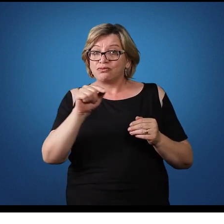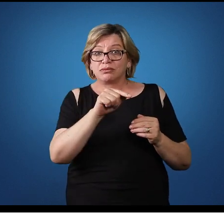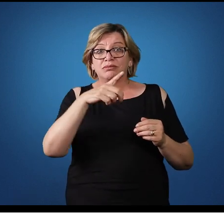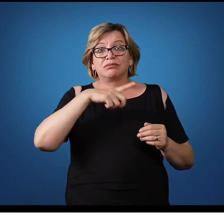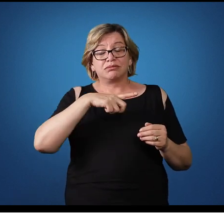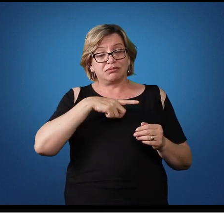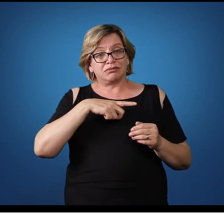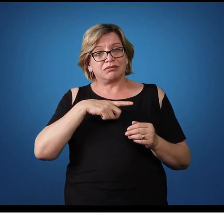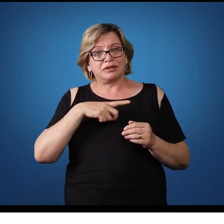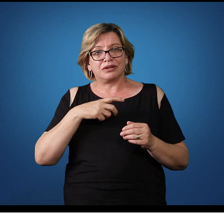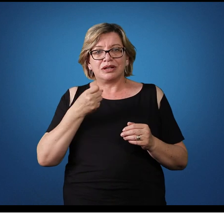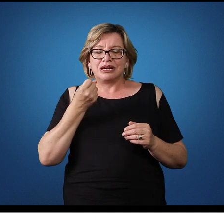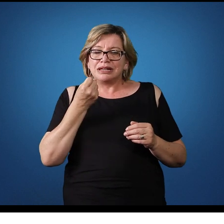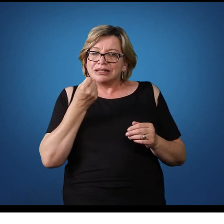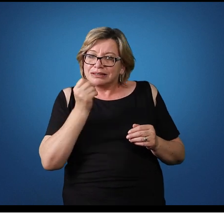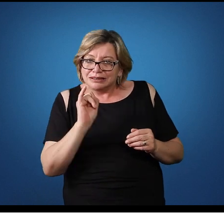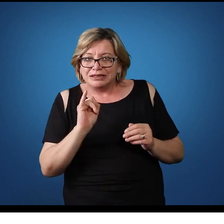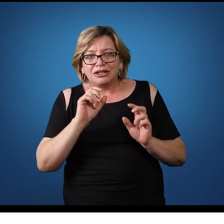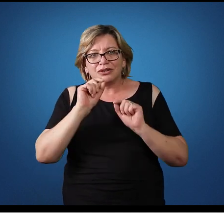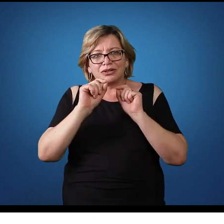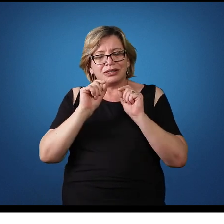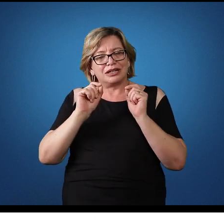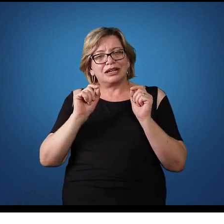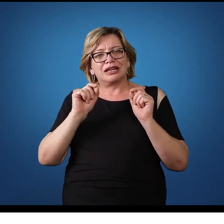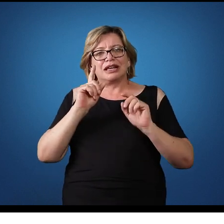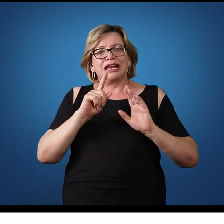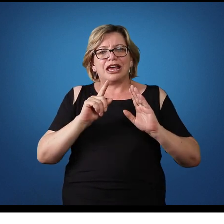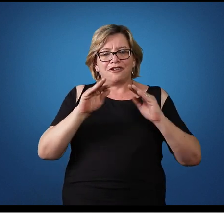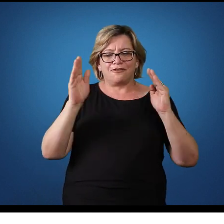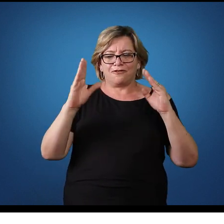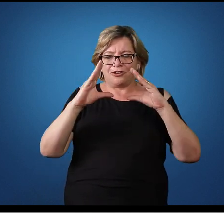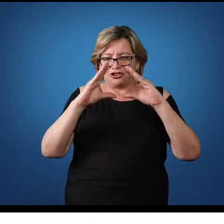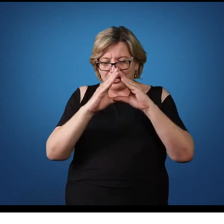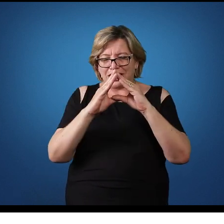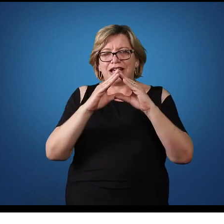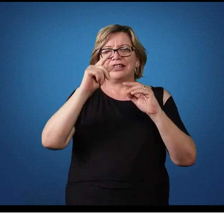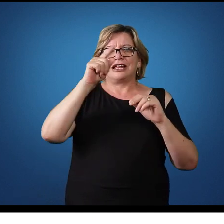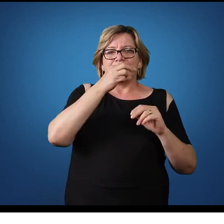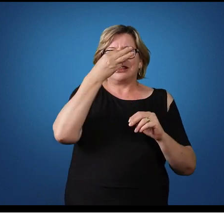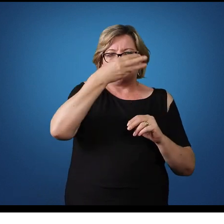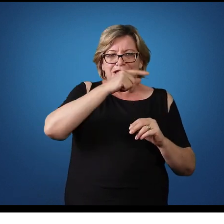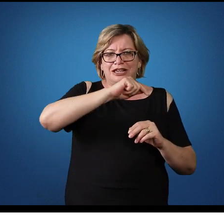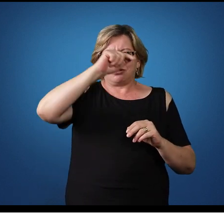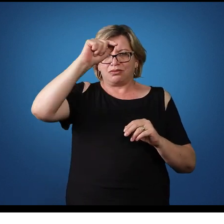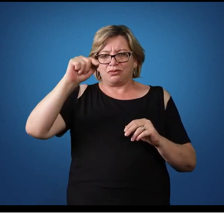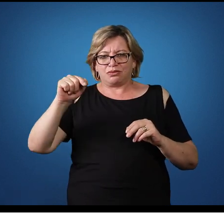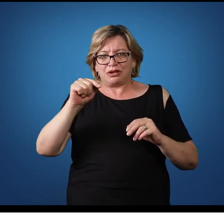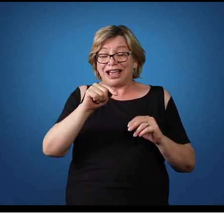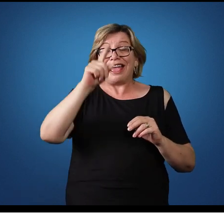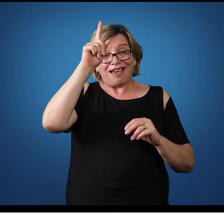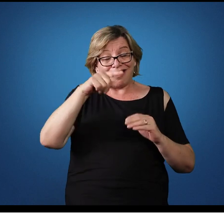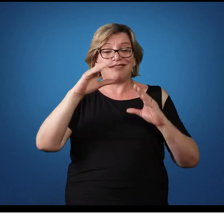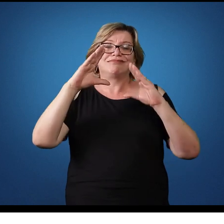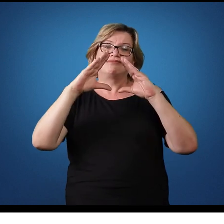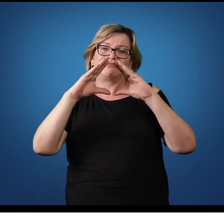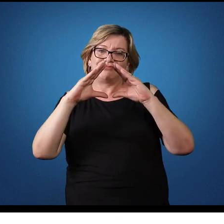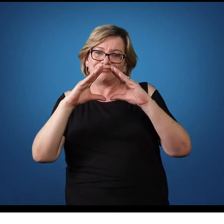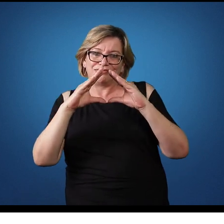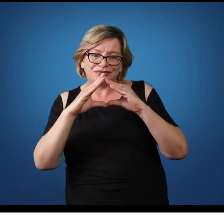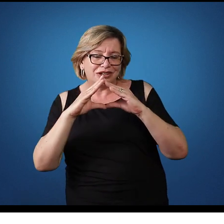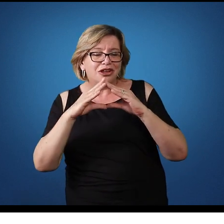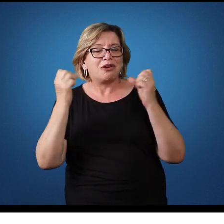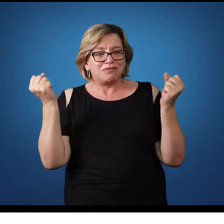E, se alguma coisa é uma figura plana fechada delimitada por três segmentos de reta, então isso